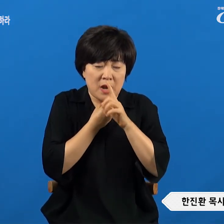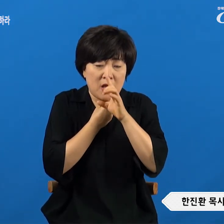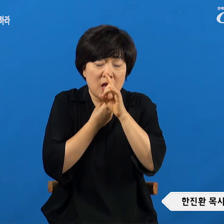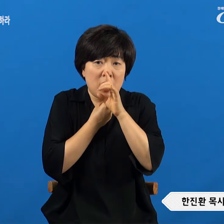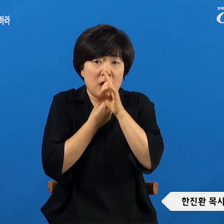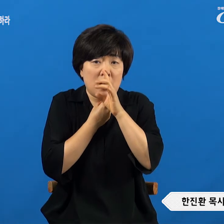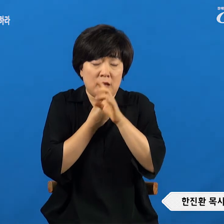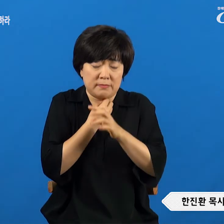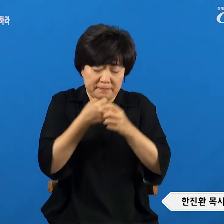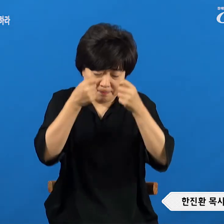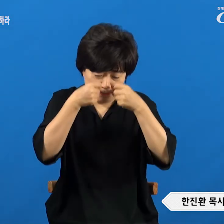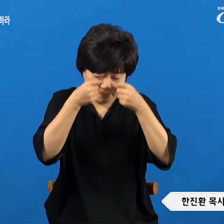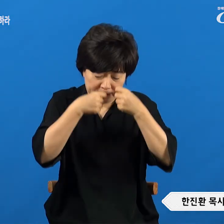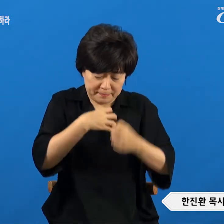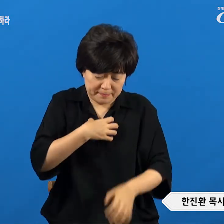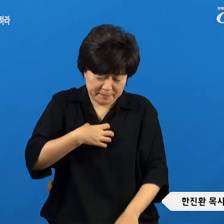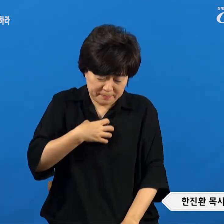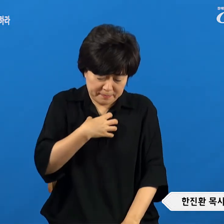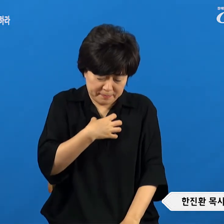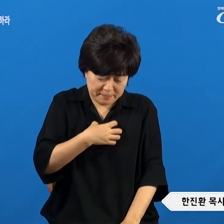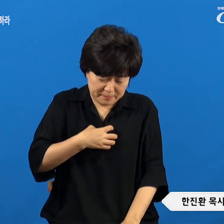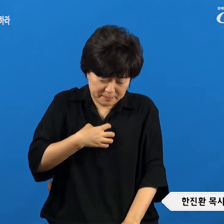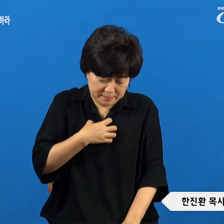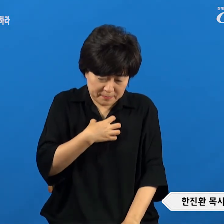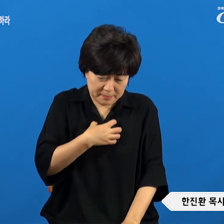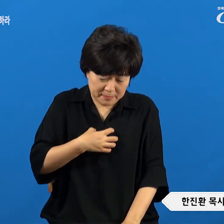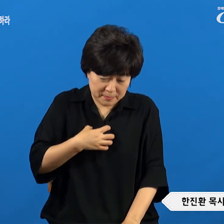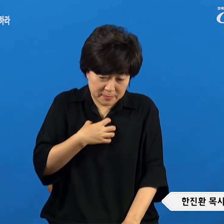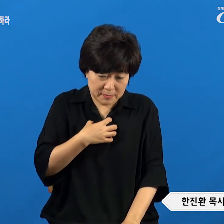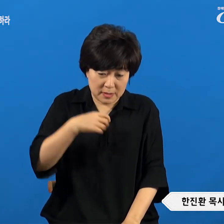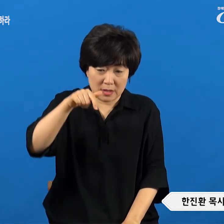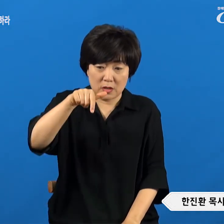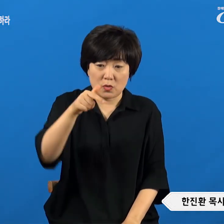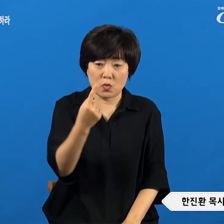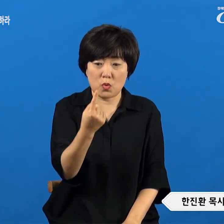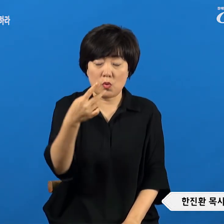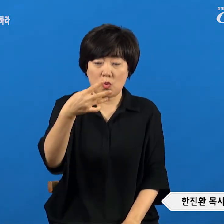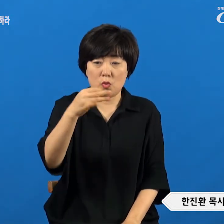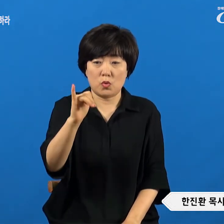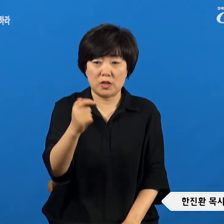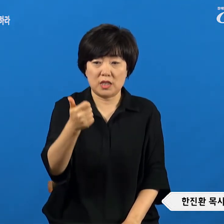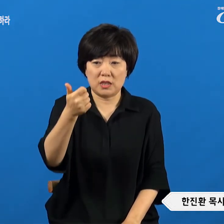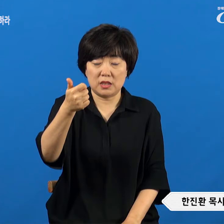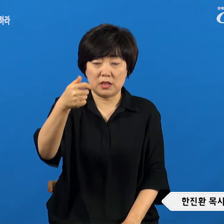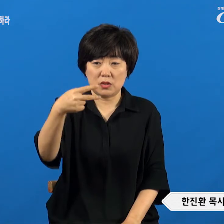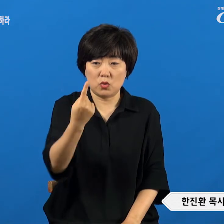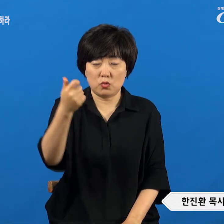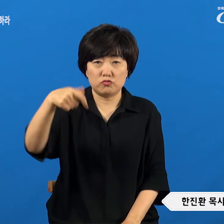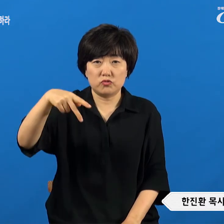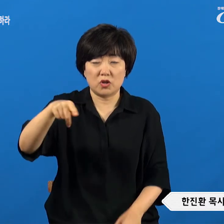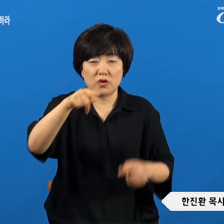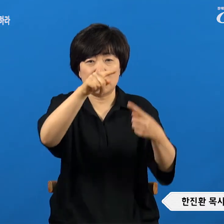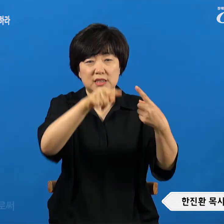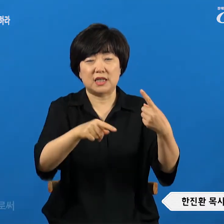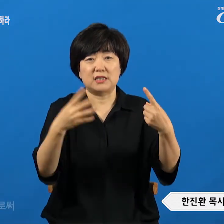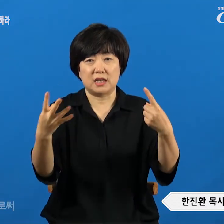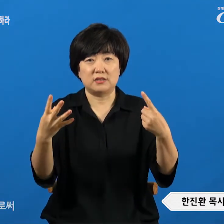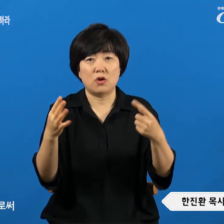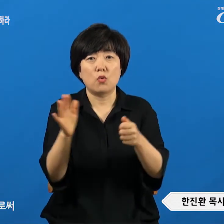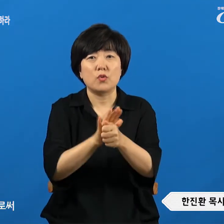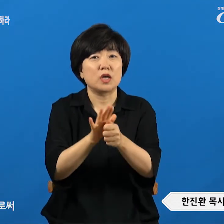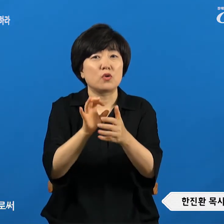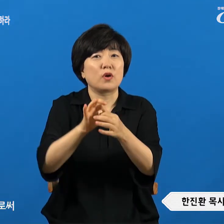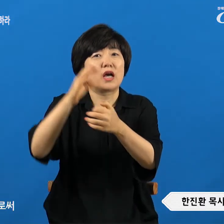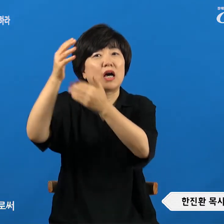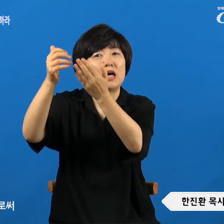않습니다. 한참을 있다가 고린도 후서 1장 4절 말씀, 위로의